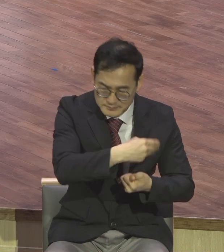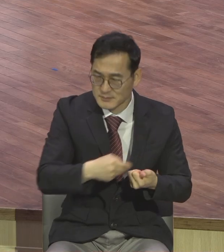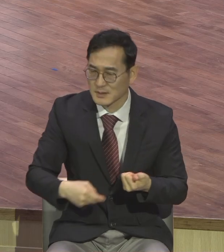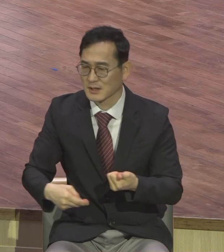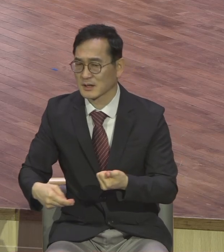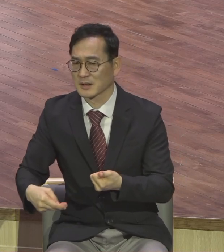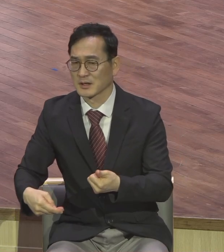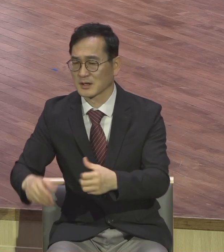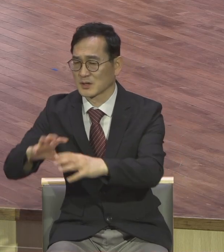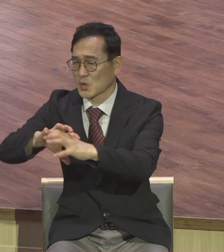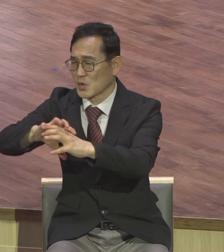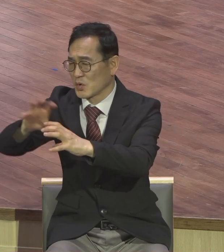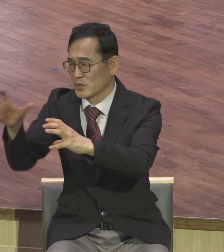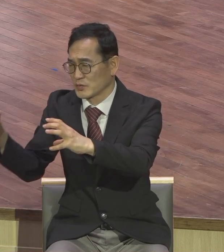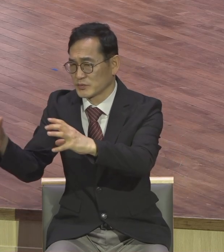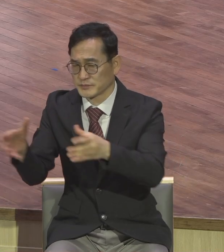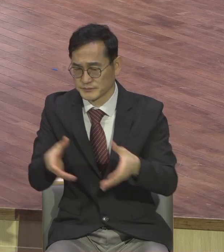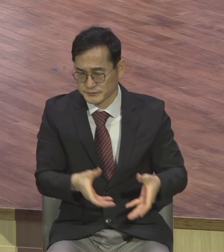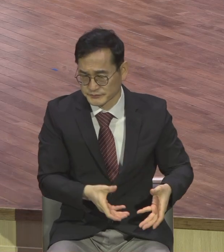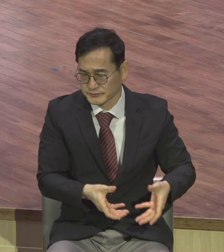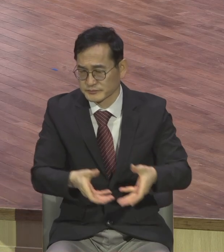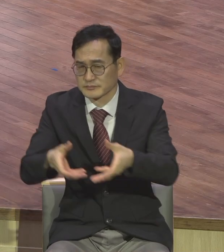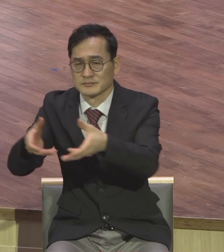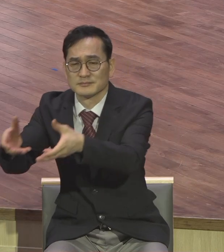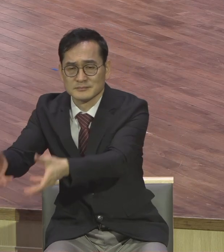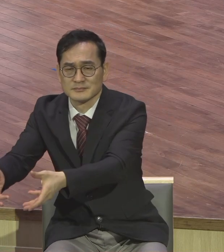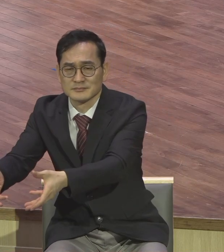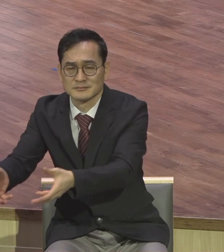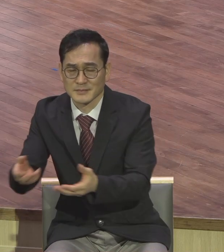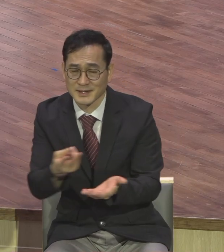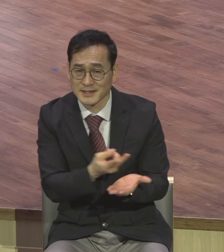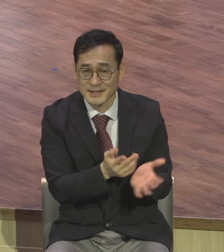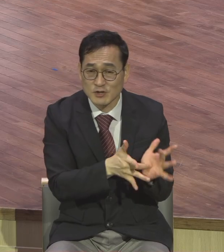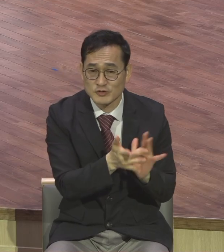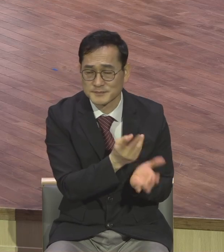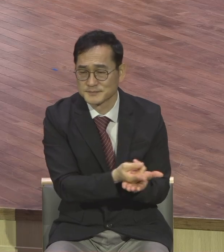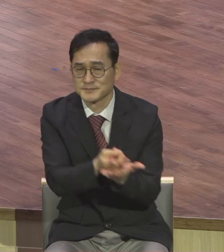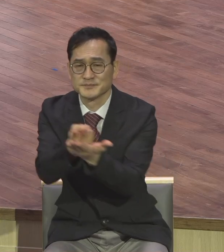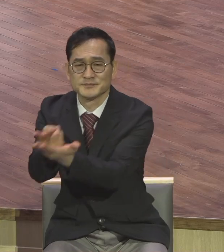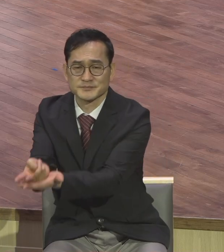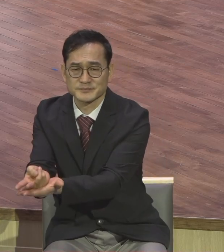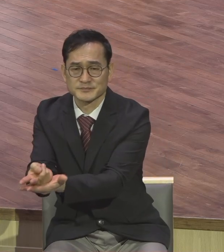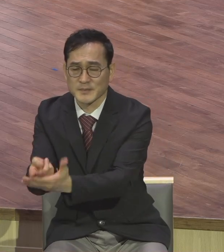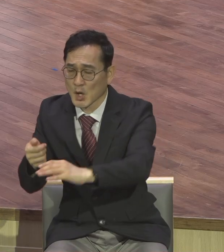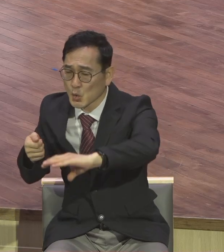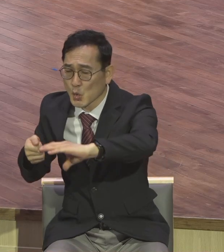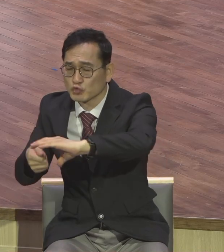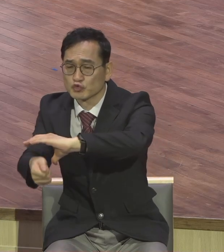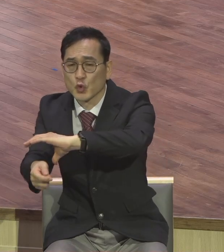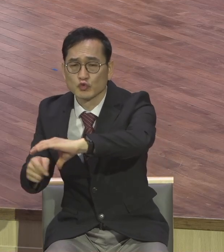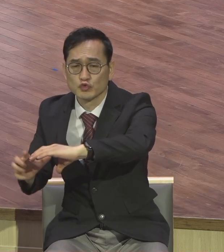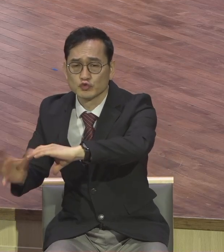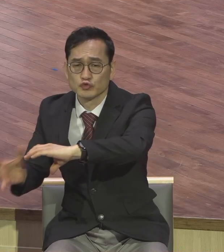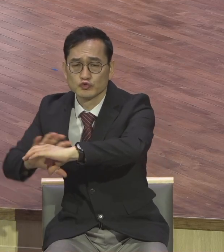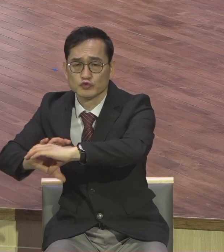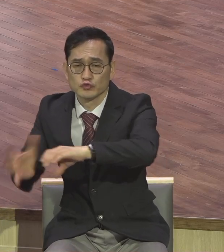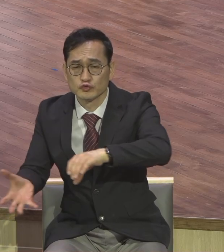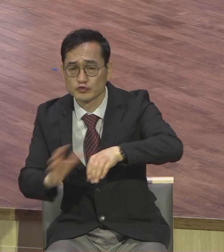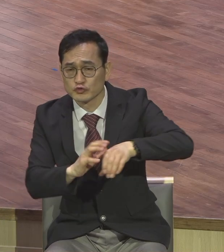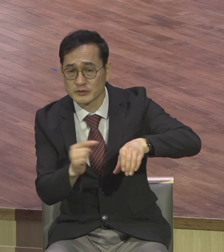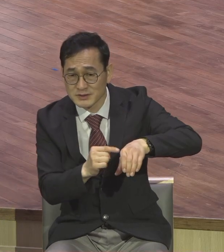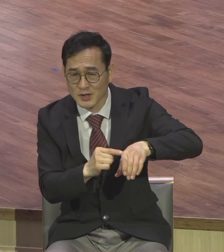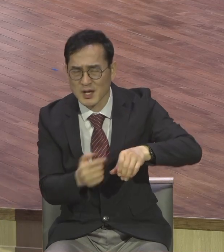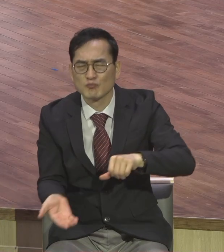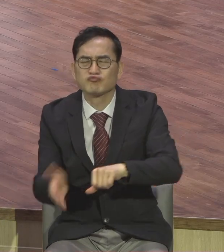큰 돌을 굴려 무덤 문에 놓고 가니. 자, 아리마대 요셉은 자기를 위해서 준비해